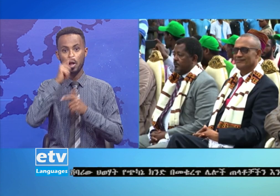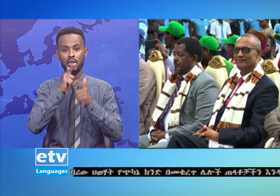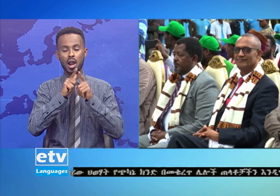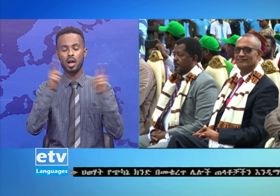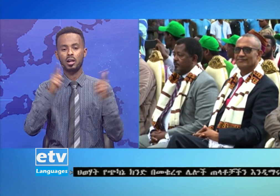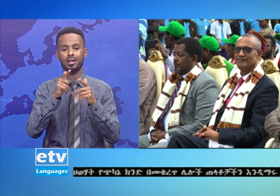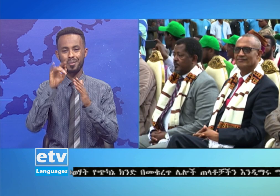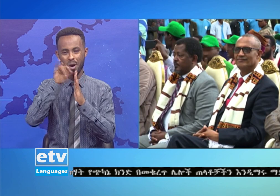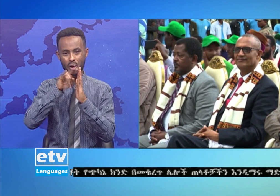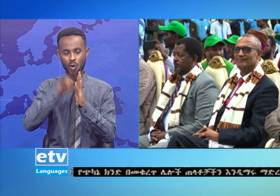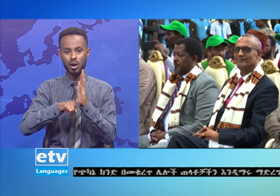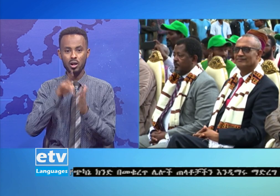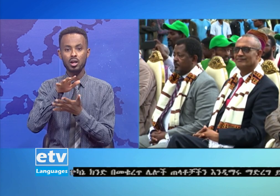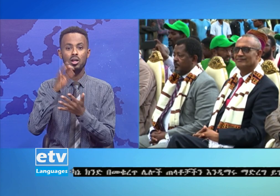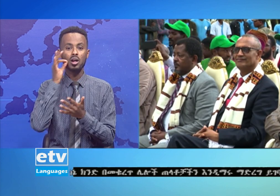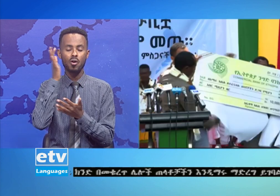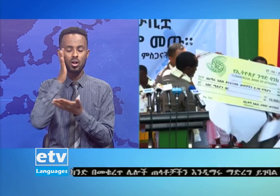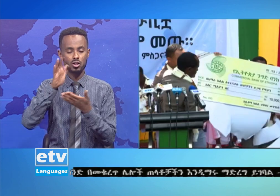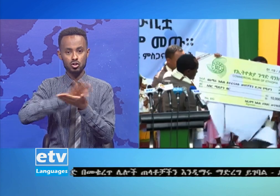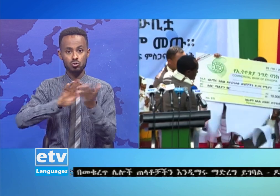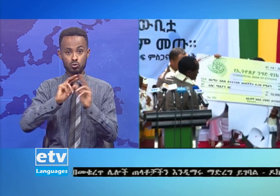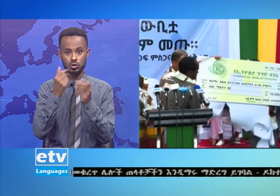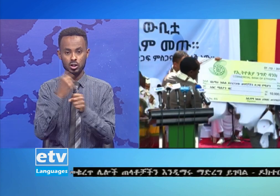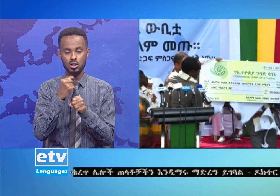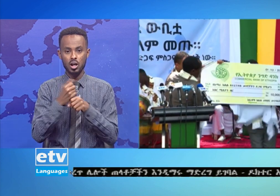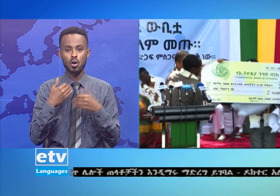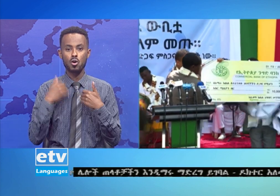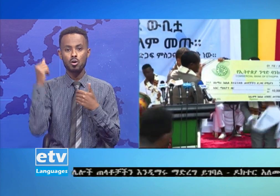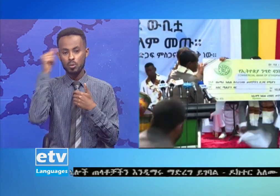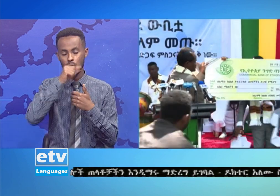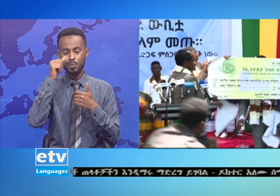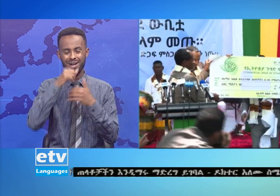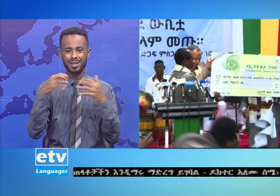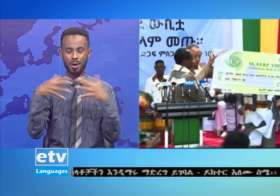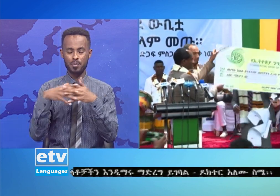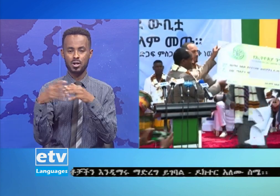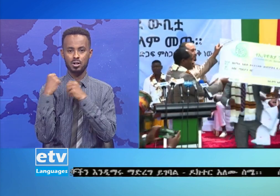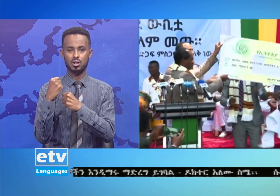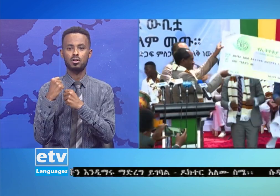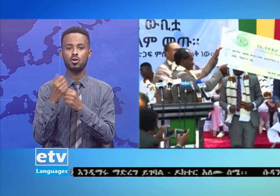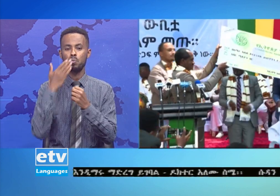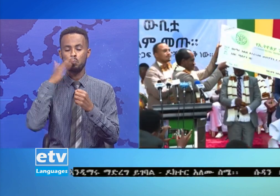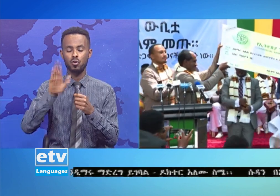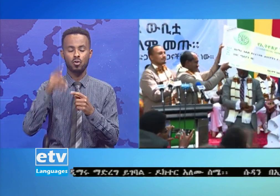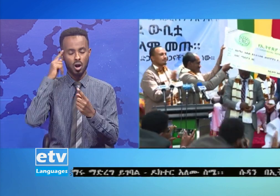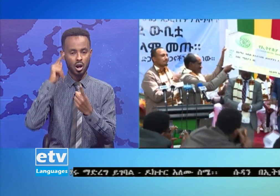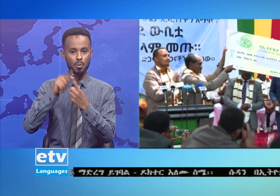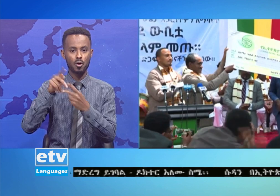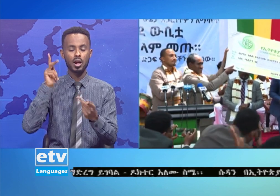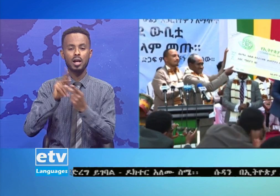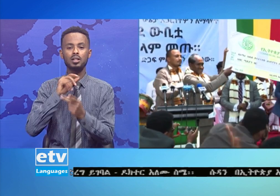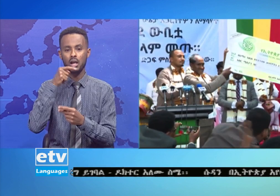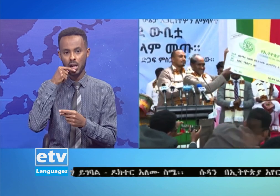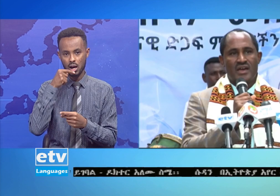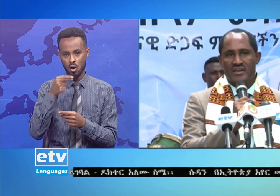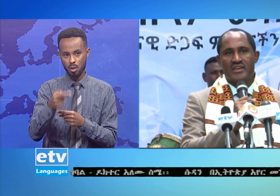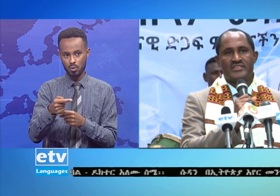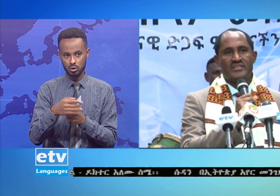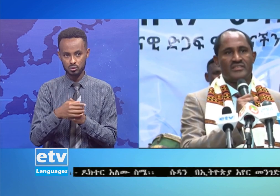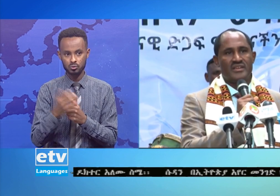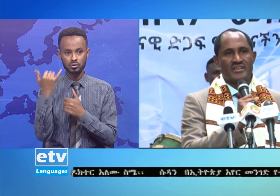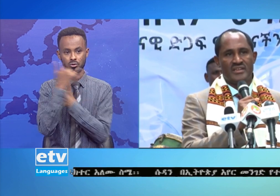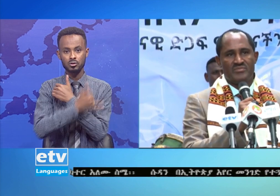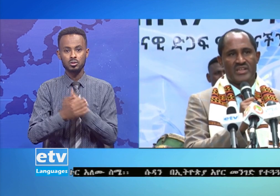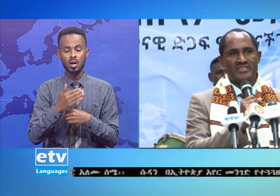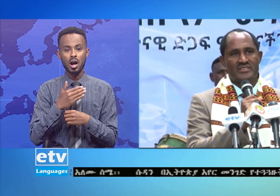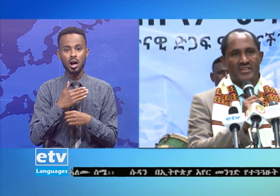ታላቅነት ለማዋረድ የህወሓት የሽብር ቡድን እየሰራ ቢሆንም በኢትዮጵያን የተባበረ ክንድ እኮ ያላማውን እንዳያሳካን አድርገዋልም ብለዋል።